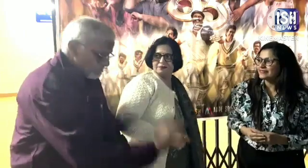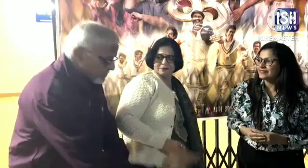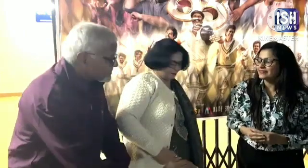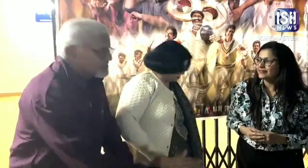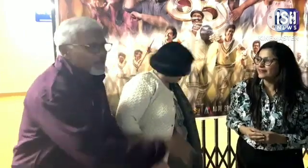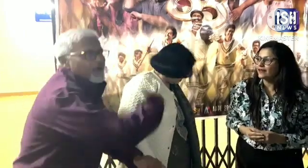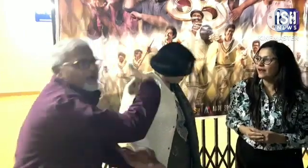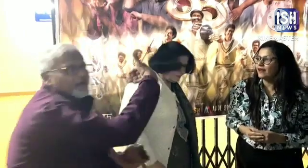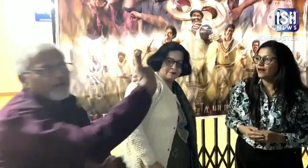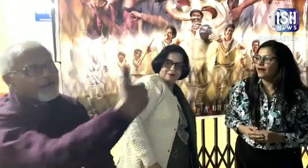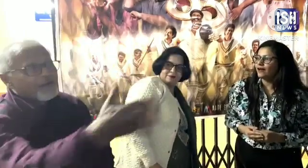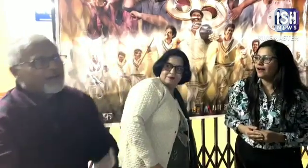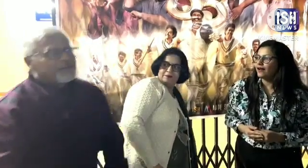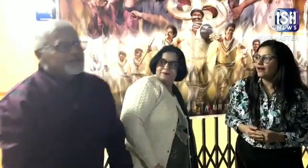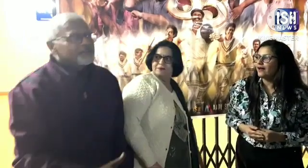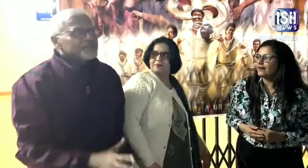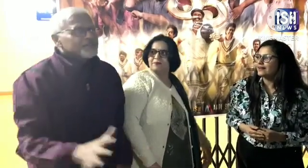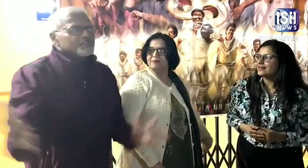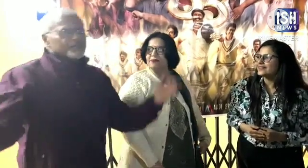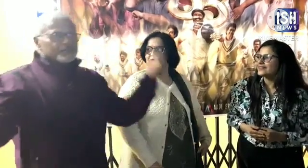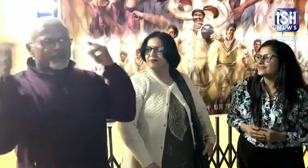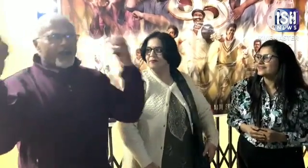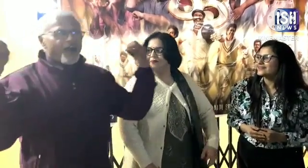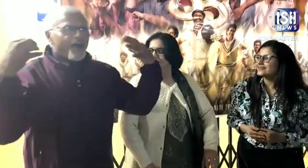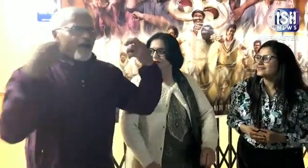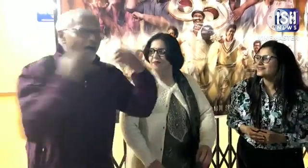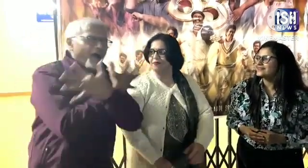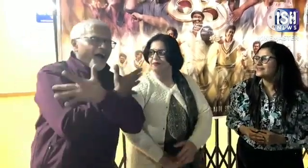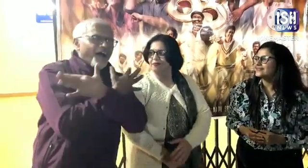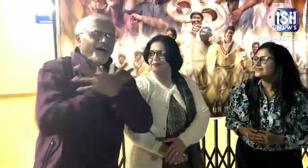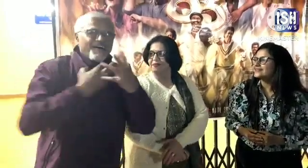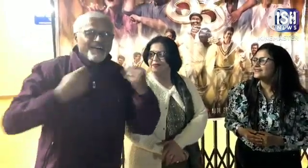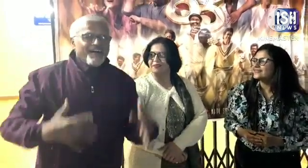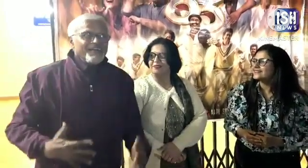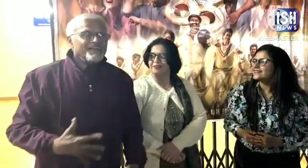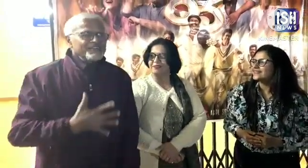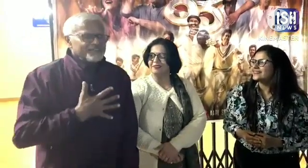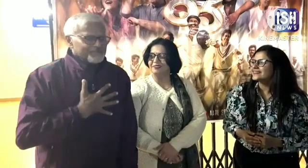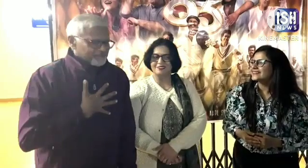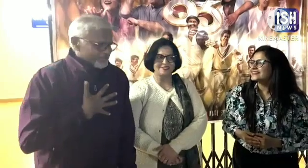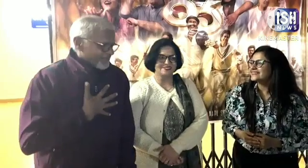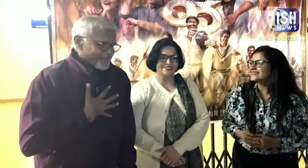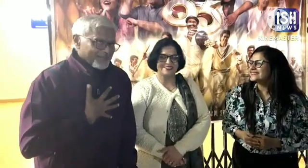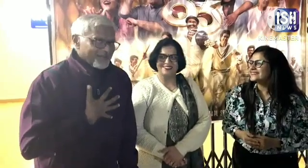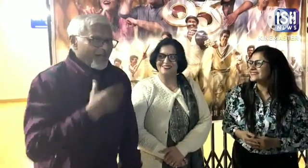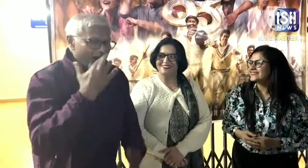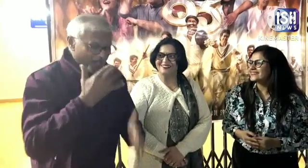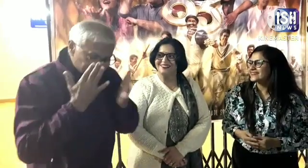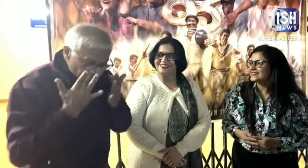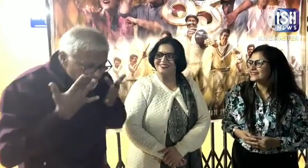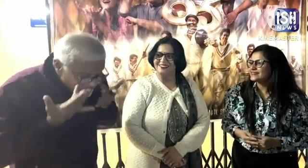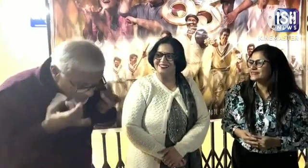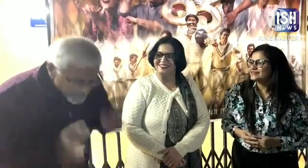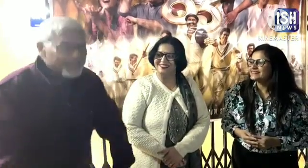वह दृश्य जब छोटा लड़का झंडा लहराता है मुझे भावुक कर गया और मेरी आंखों से आंसू आने